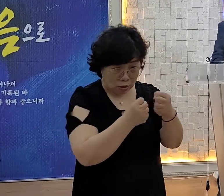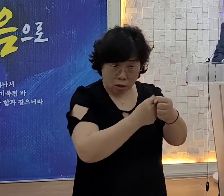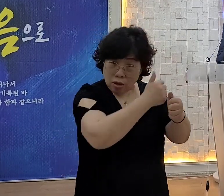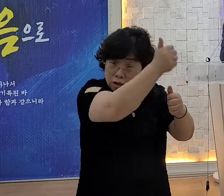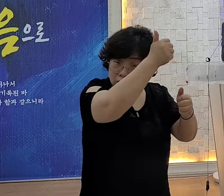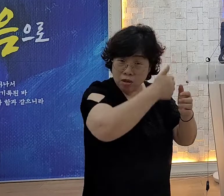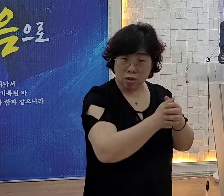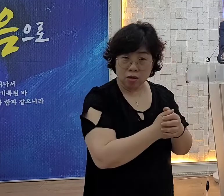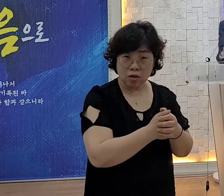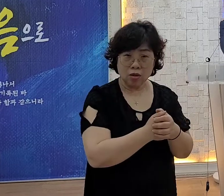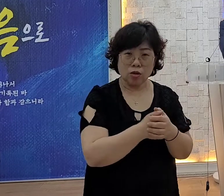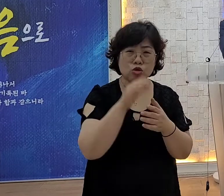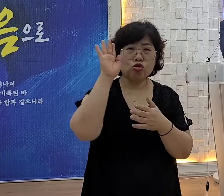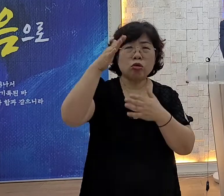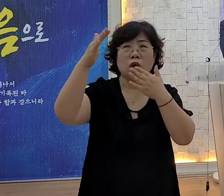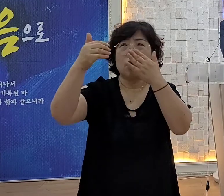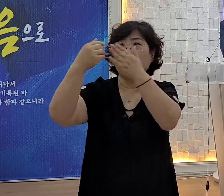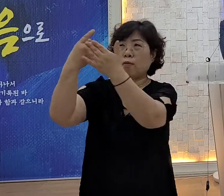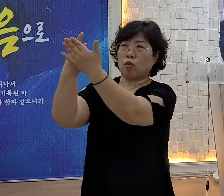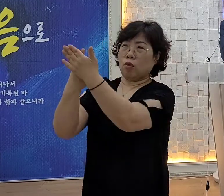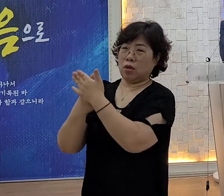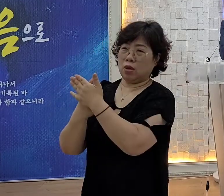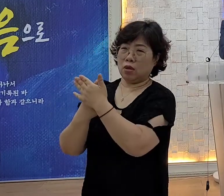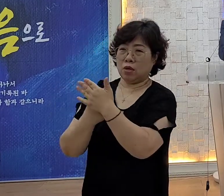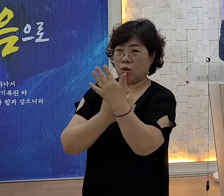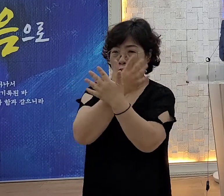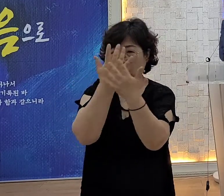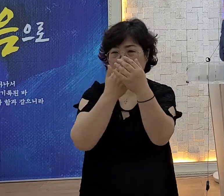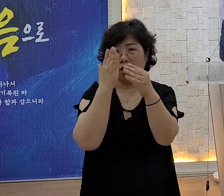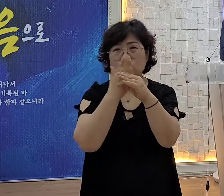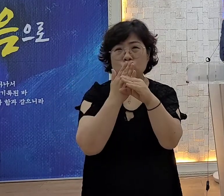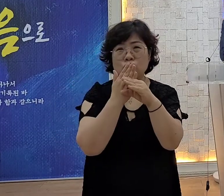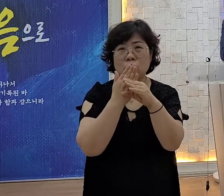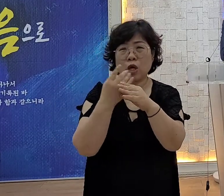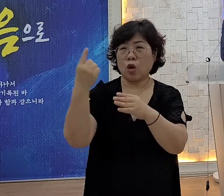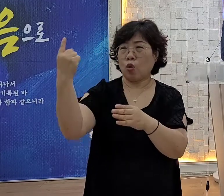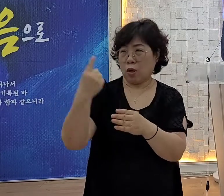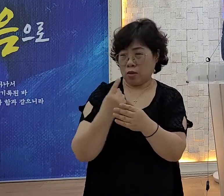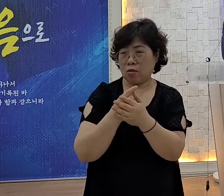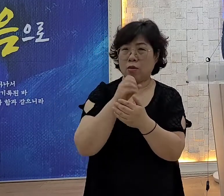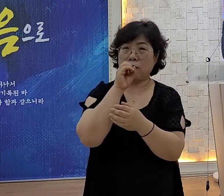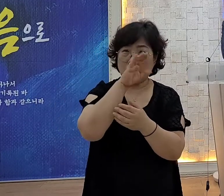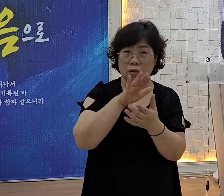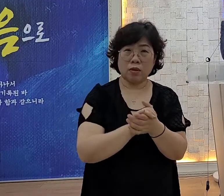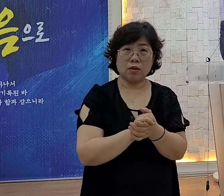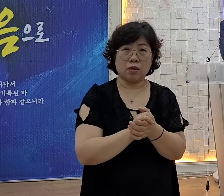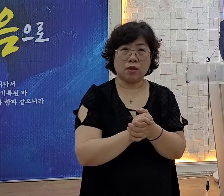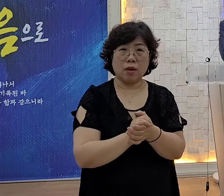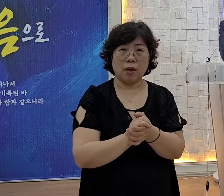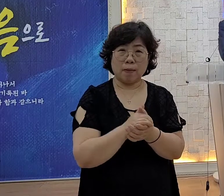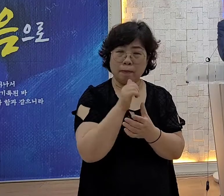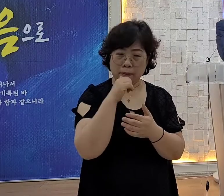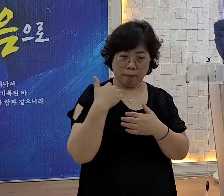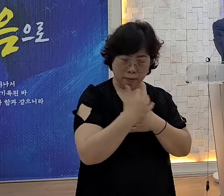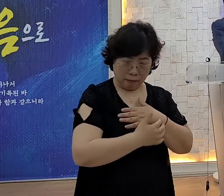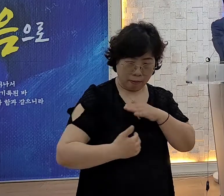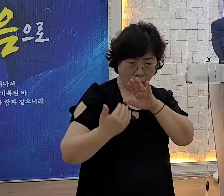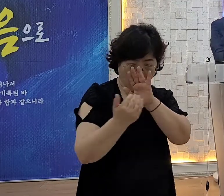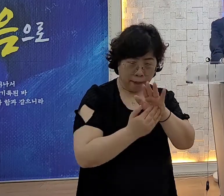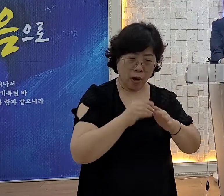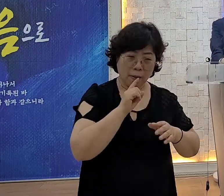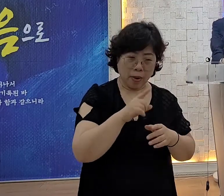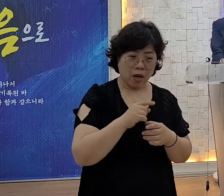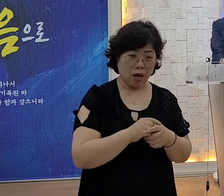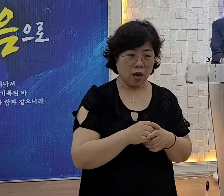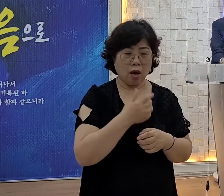이후에 딱 15장에 하나님이 찾아오셔가지고 환상 중에 찾아오시다 그러죠. 찾아오셔가지고 아브라함아, 나는 네